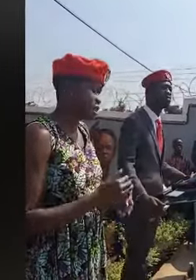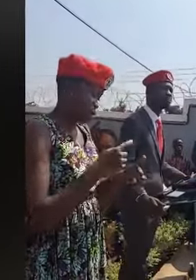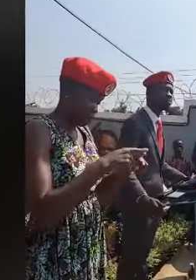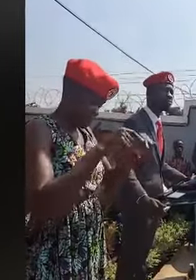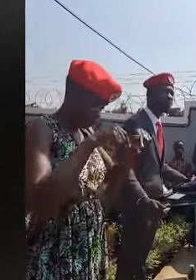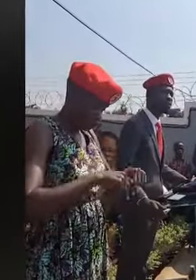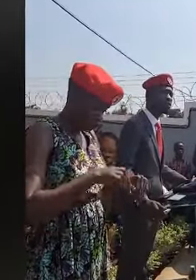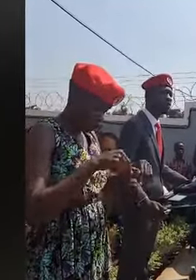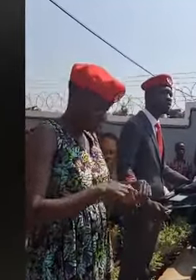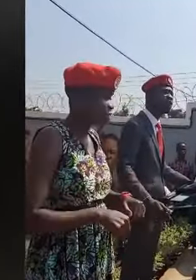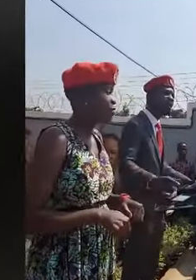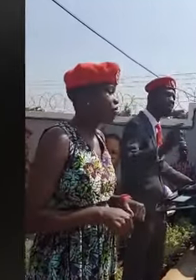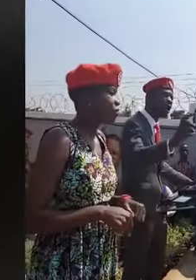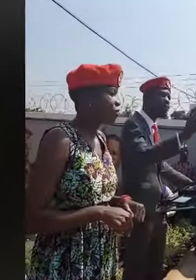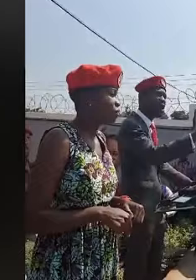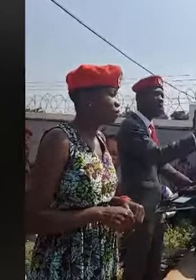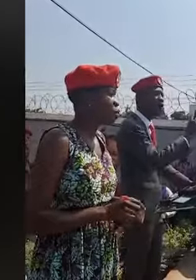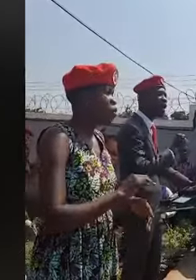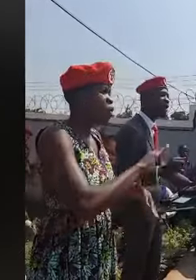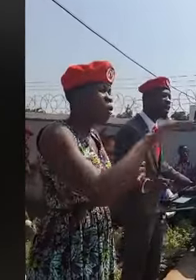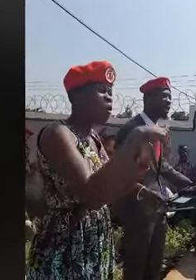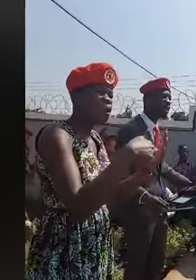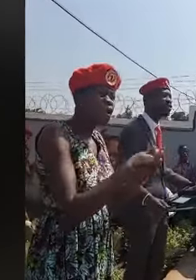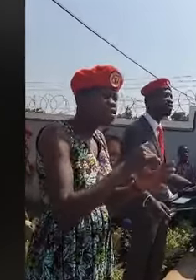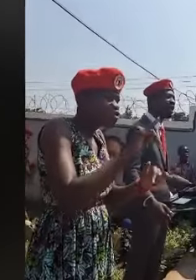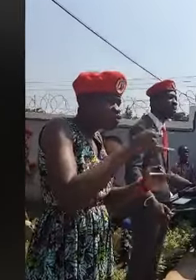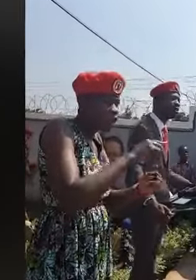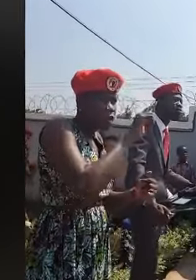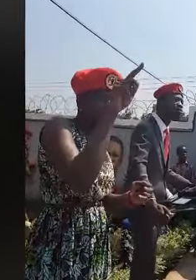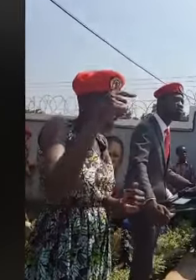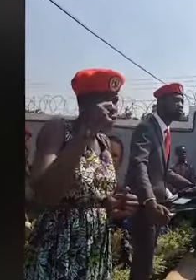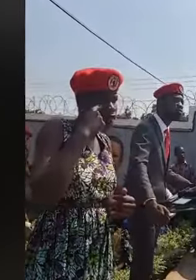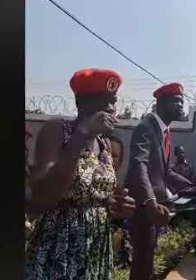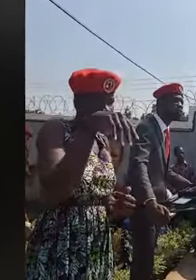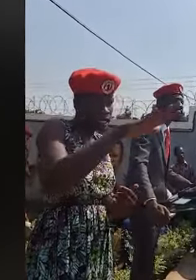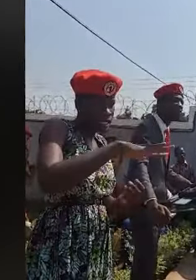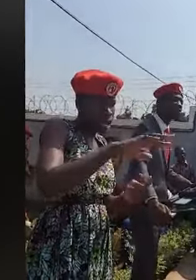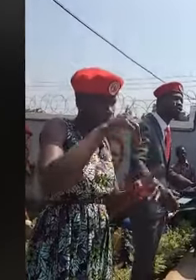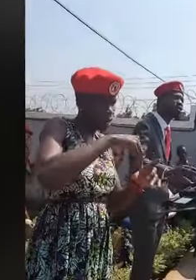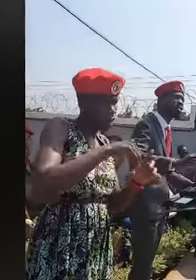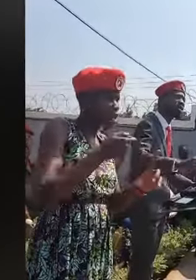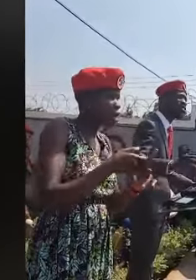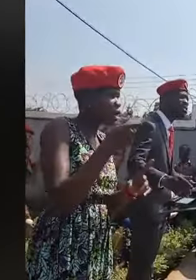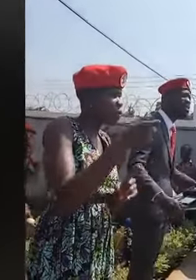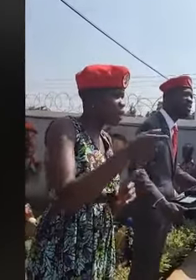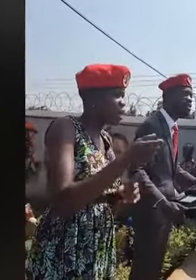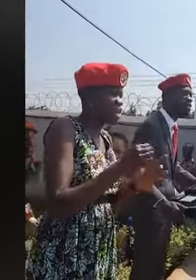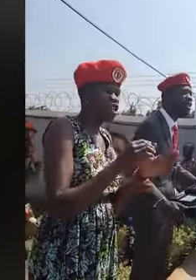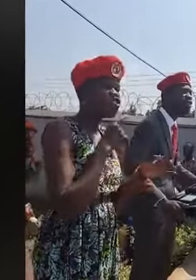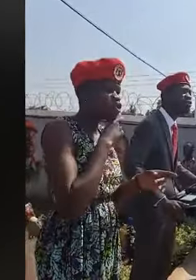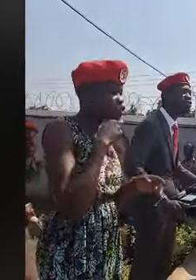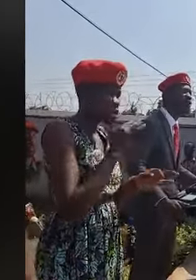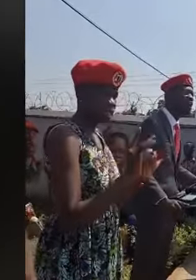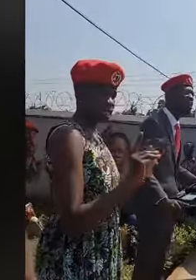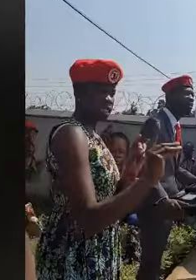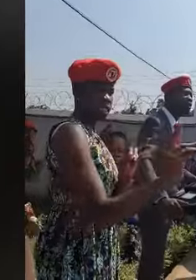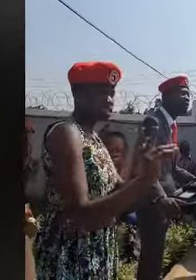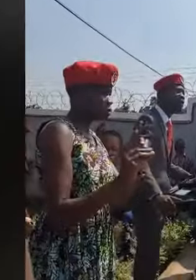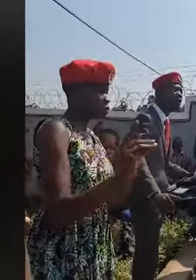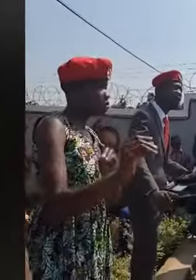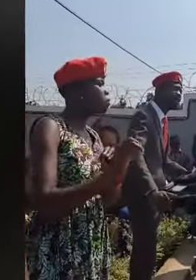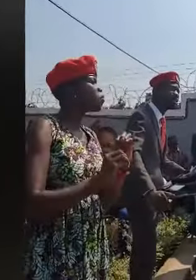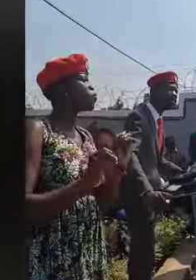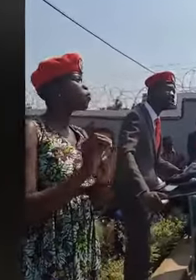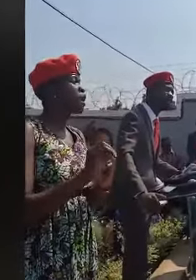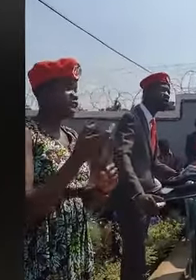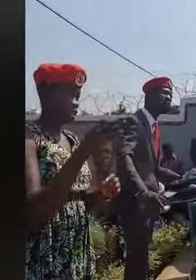lwaleero buli kabugabuga mu Uganda kajjudde abantu tewali bya social distancing tewali kintu kyonna